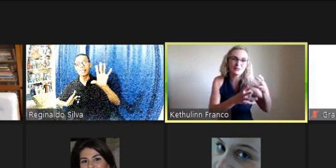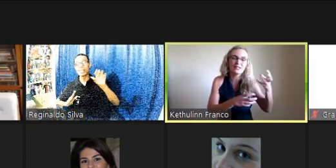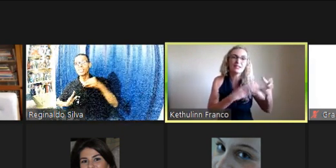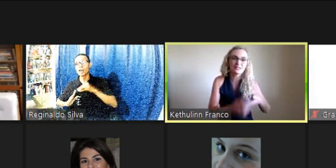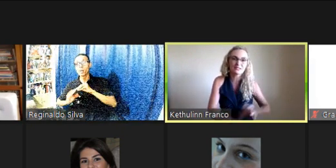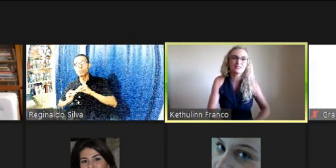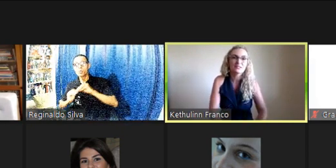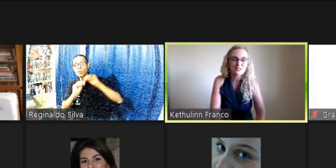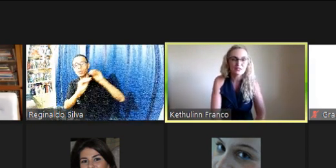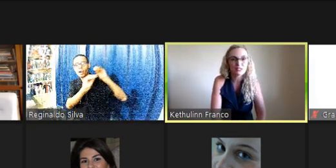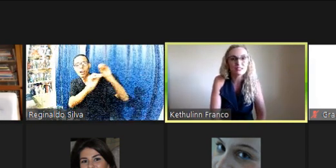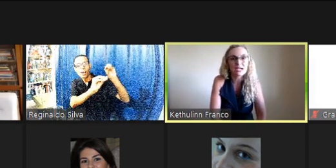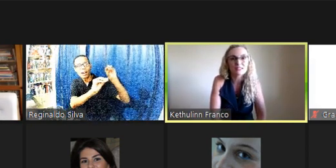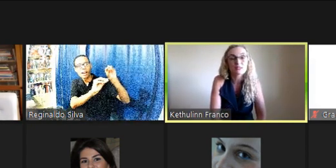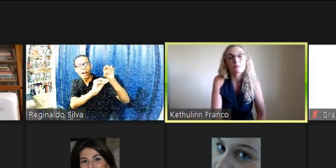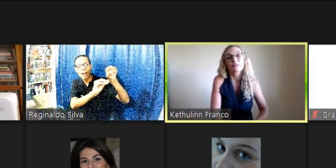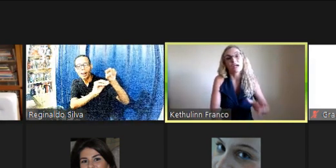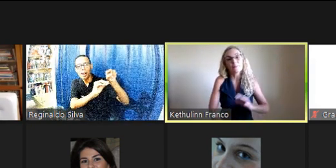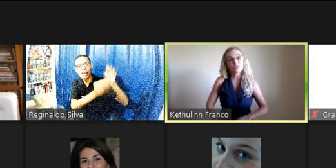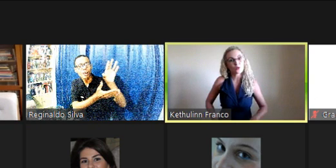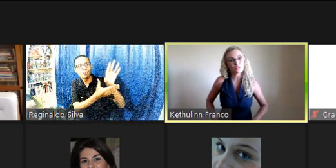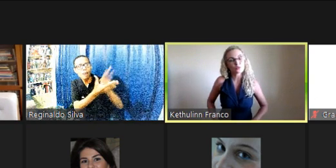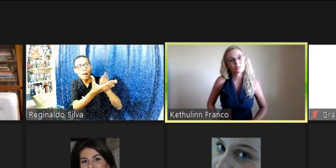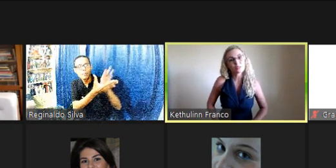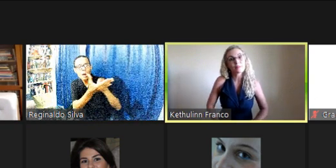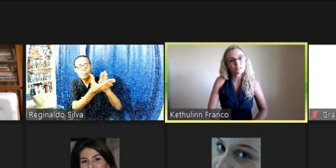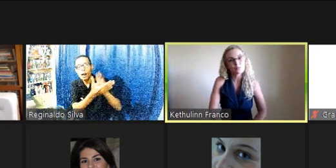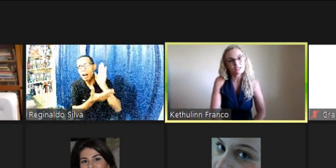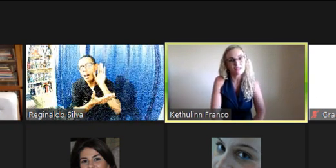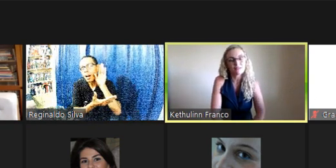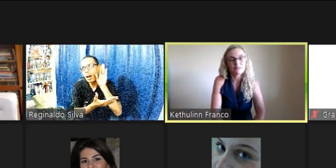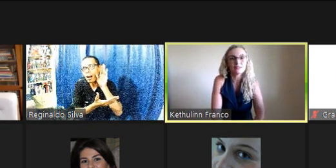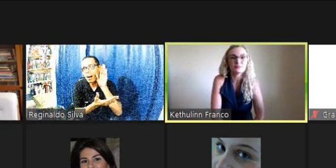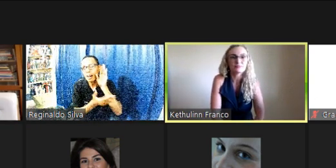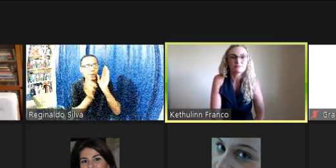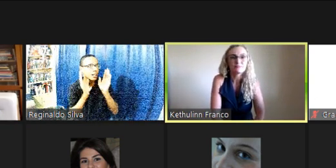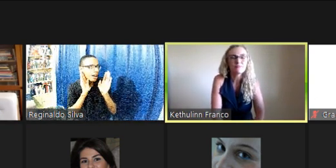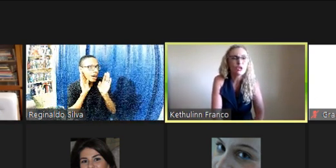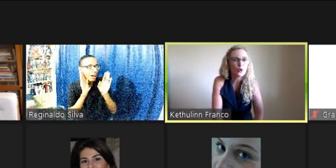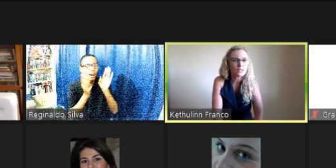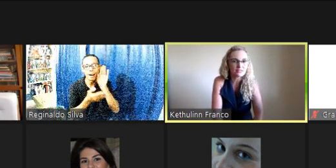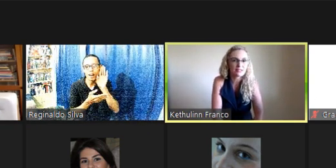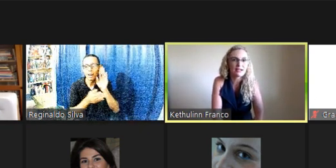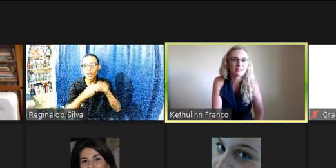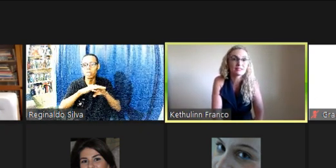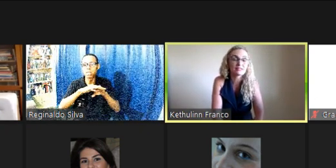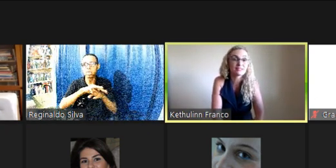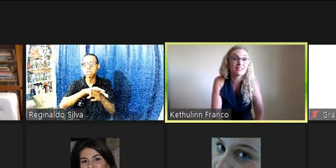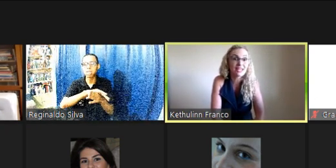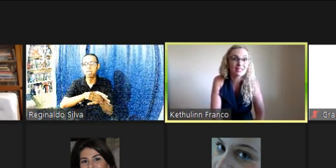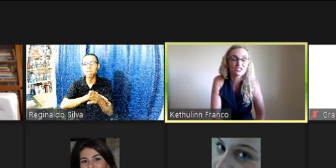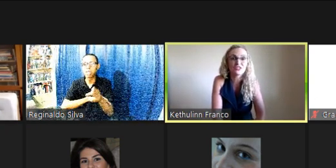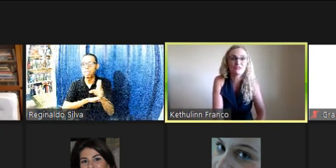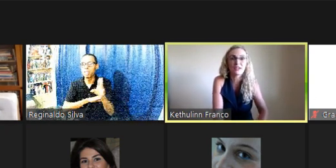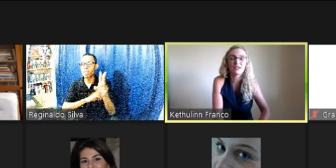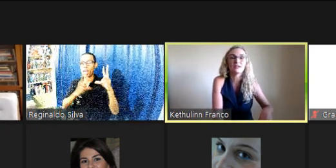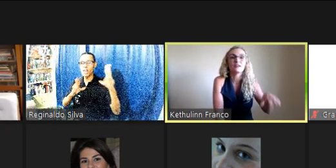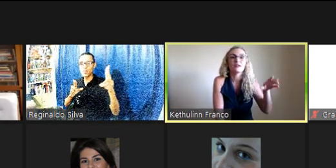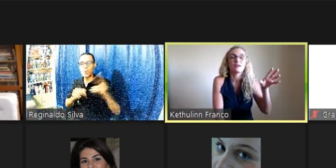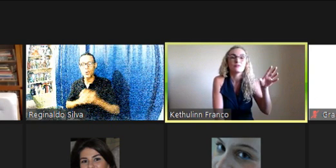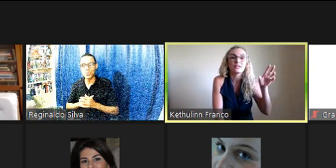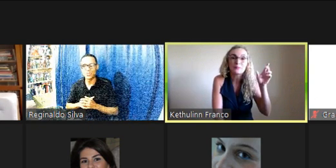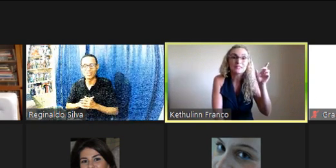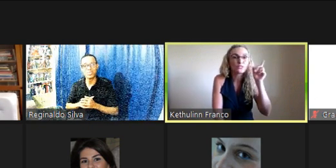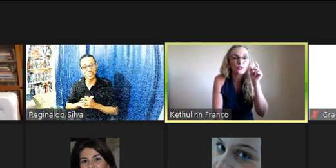pegando ali aquelas similaridades. A pessoa surda, mesmo aquela oralizada, se ela tiver,